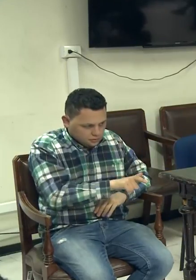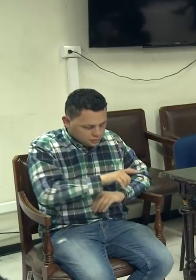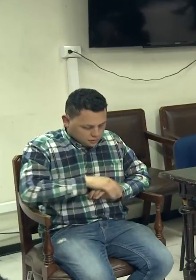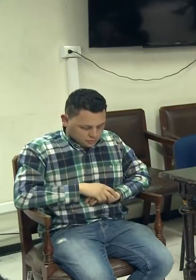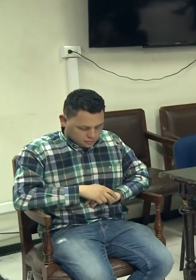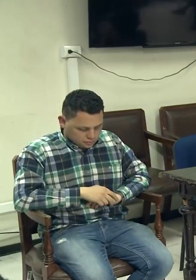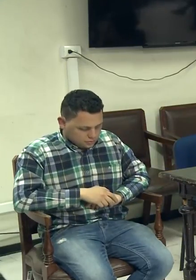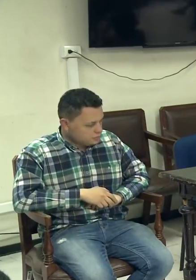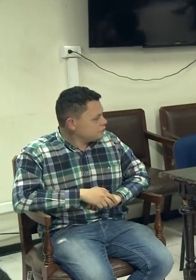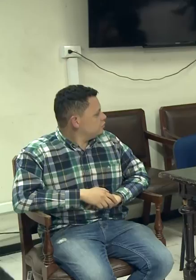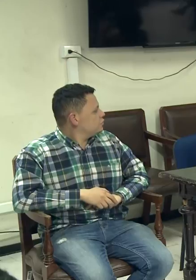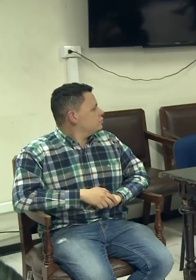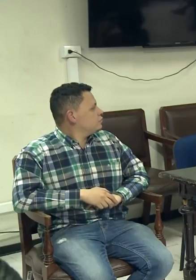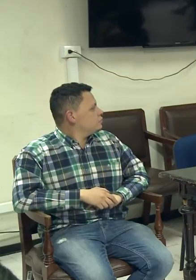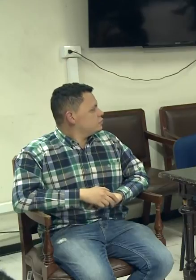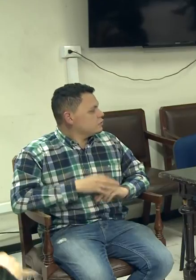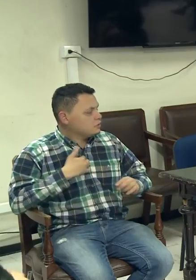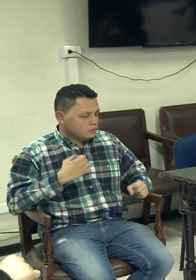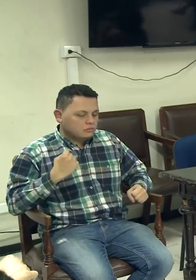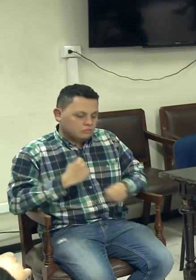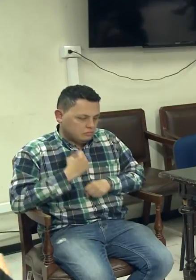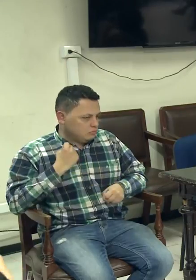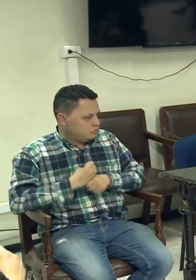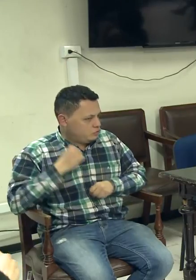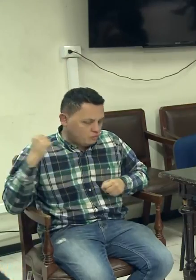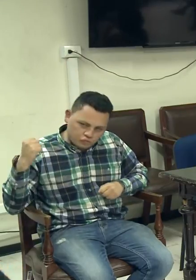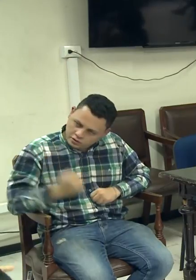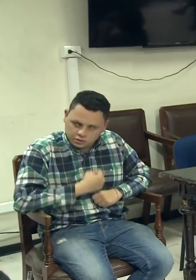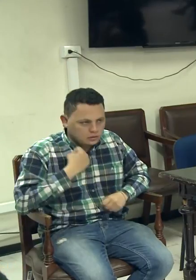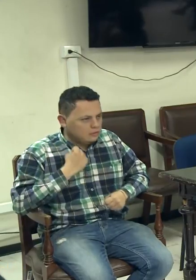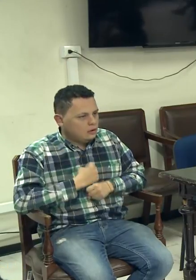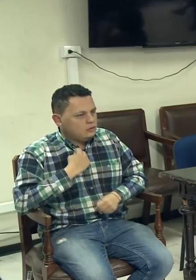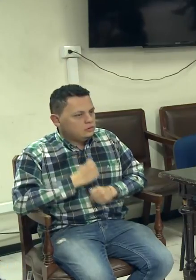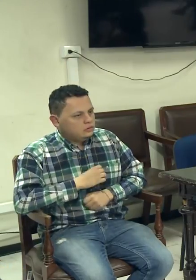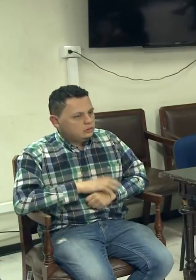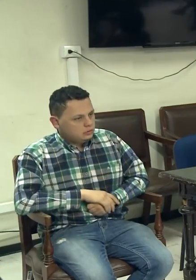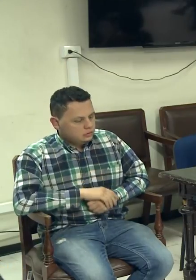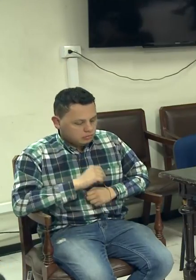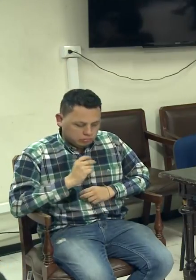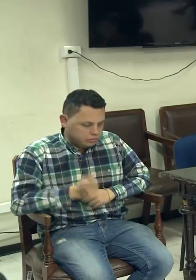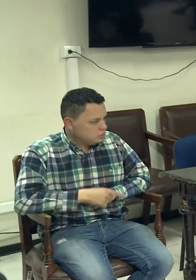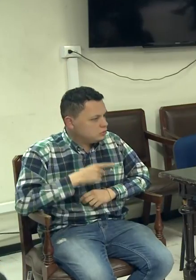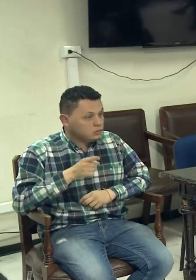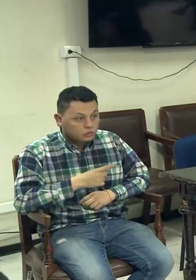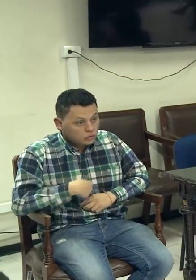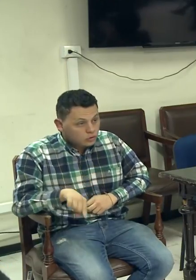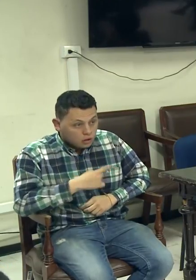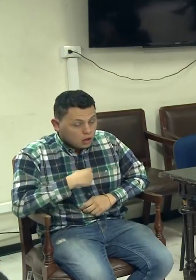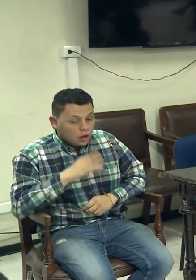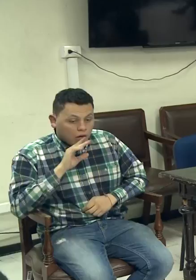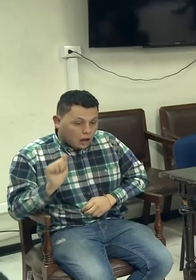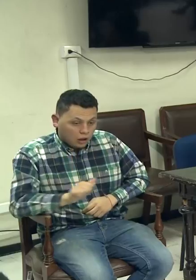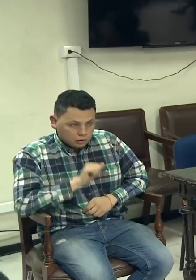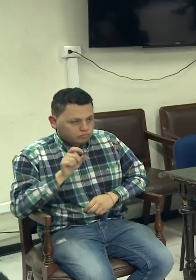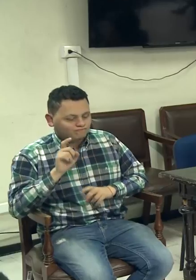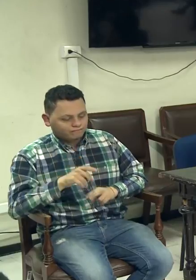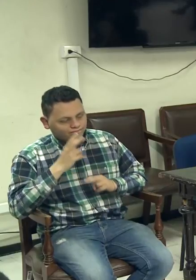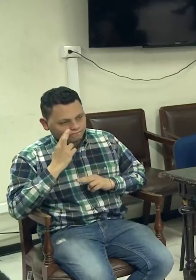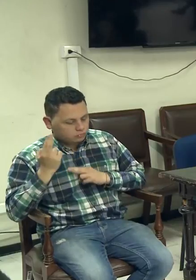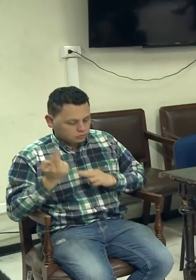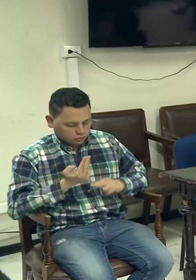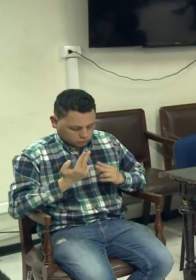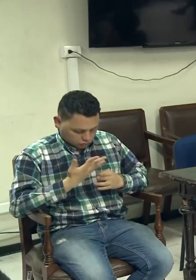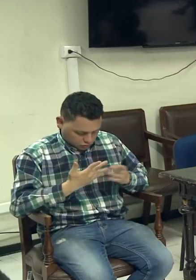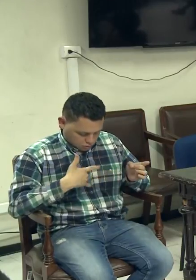Entonces, sí, tenemos un fuerte trabajo que hacer. Y es un trabajo que las mujeres debemos hacer reconociendo